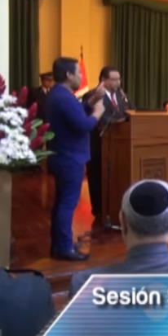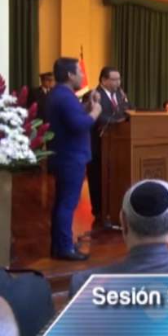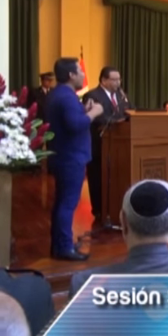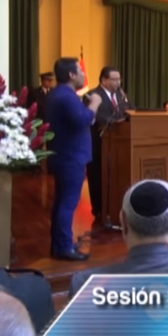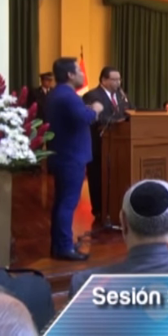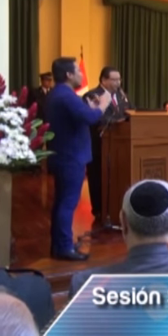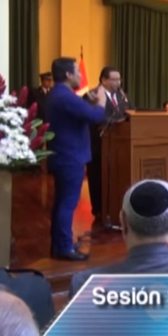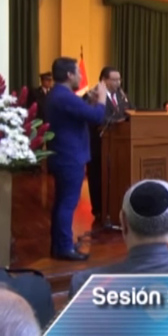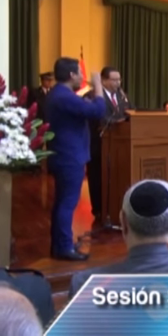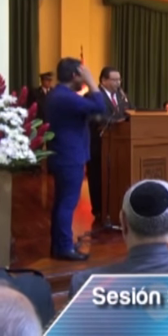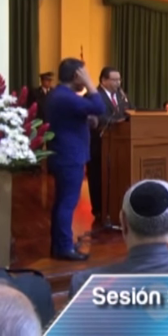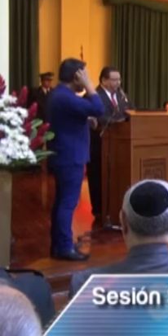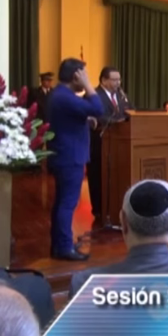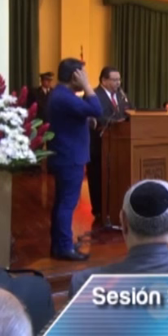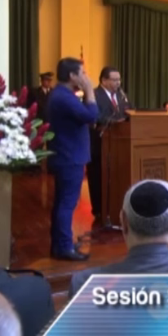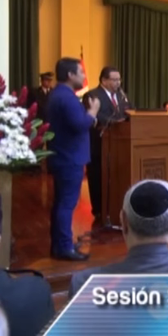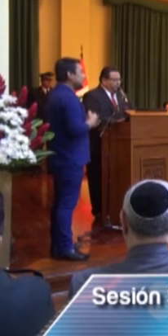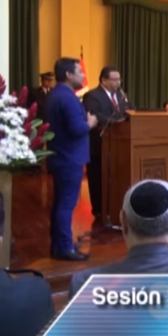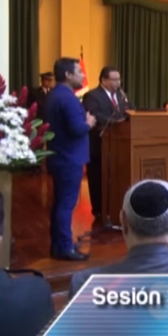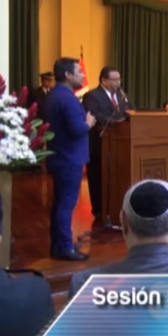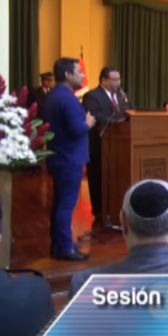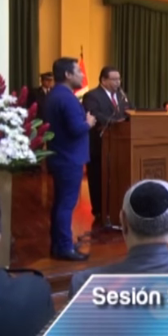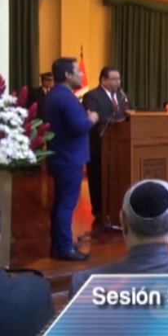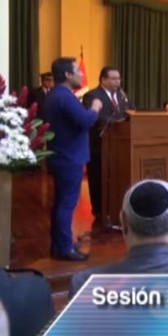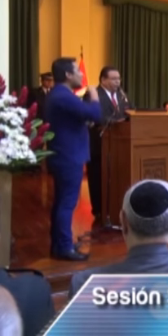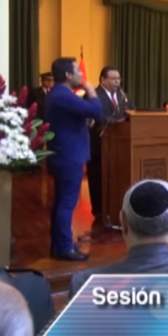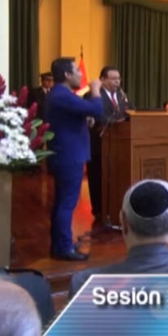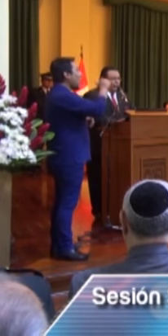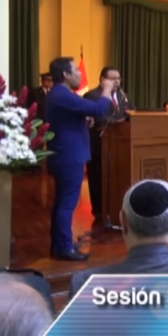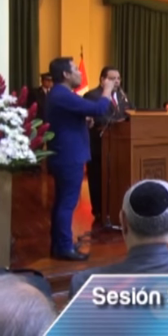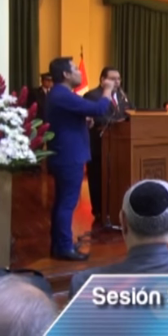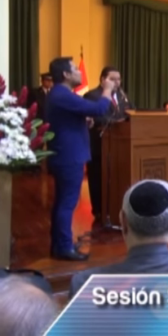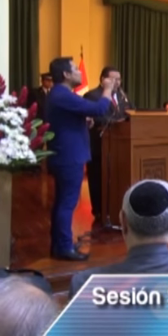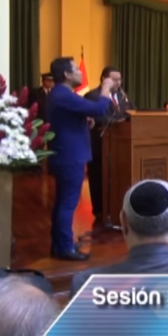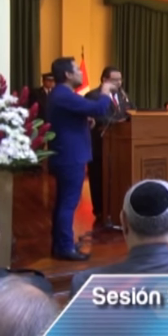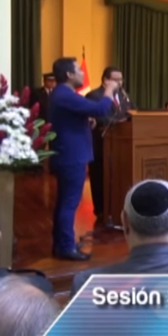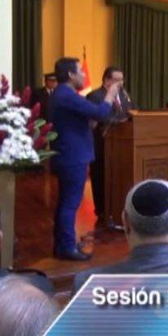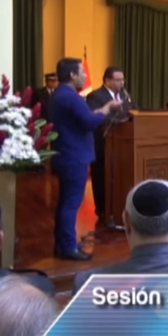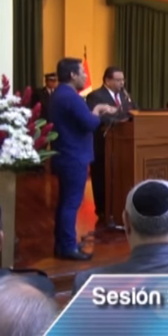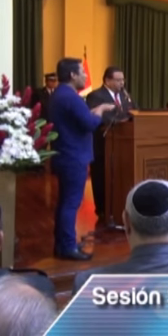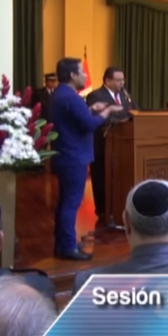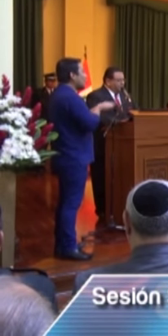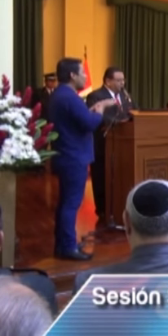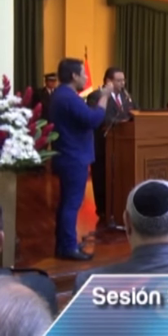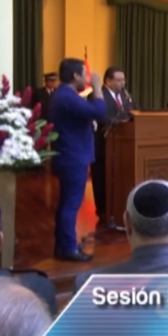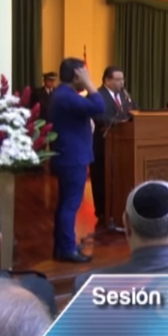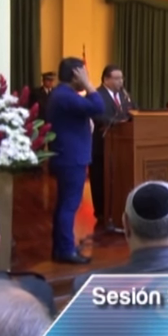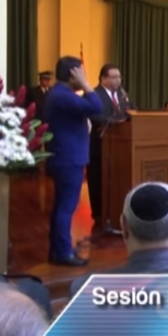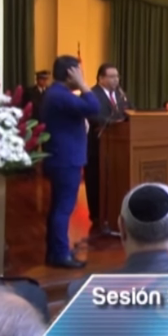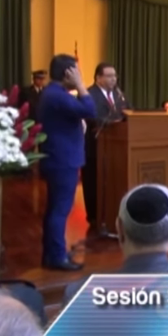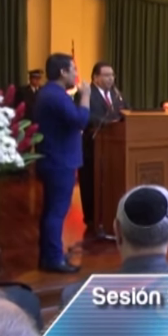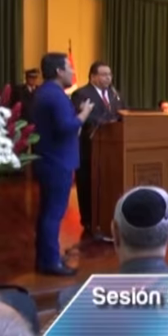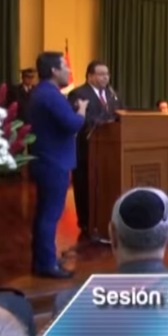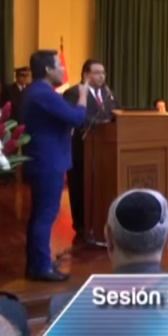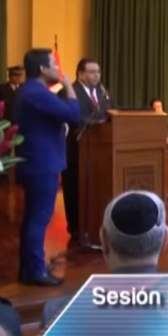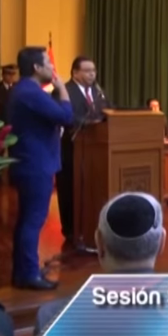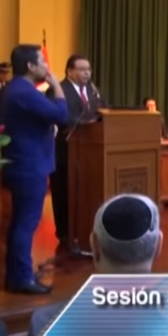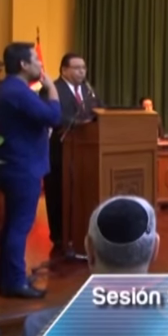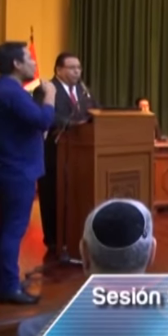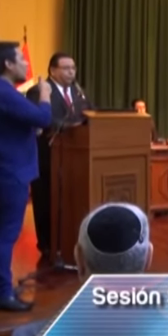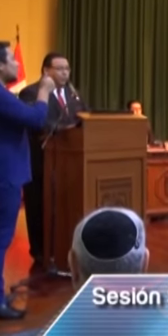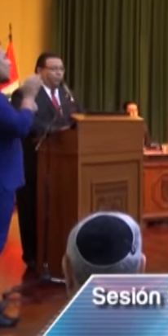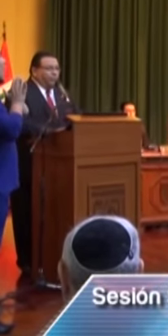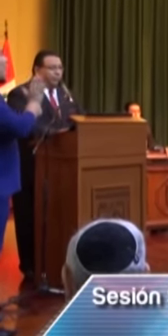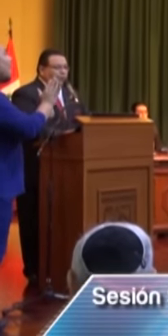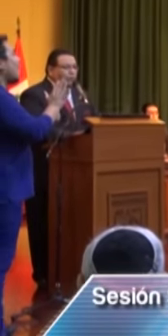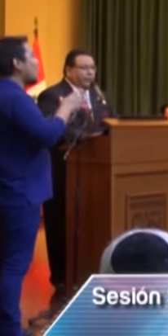Manuel Sánchez Palacios Paiva. Señora Justina Prado Roca, gobernadora de Miraflores. Señores embajadores y miembros